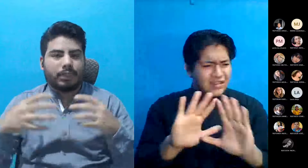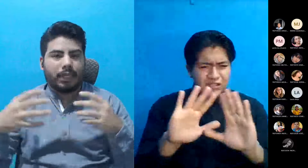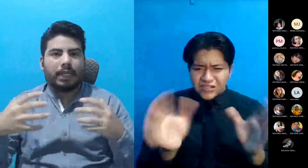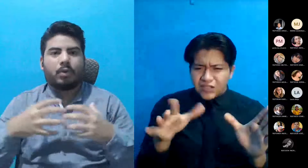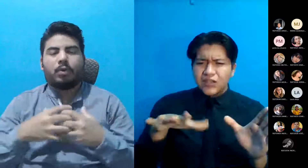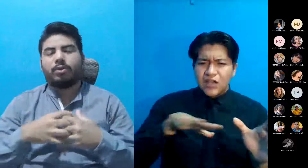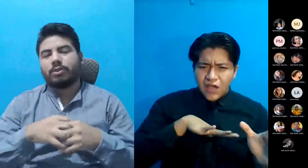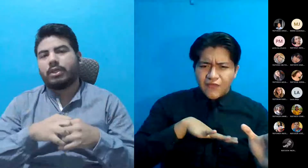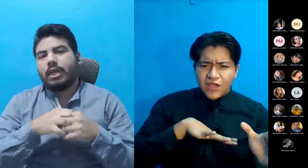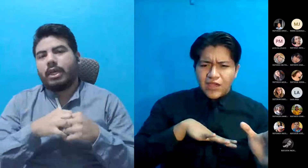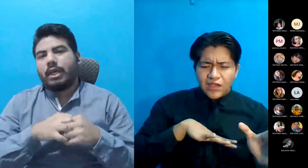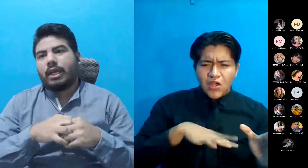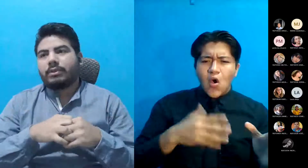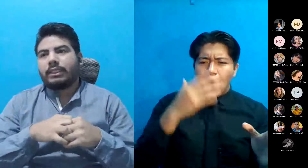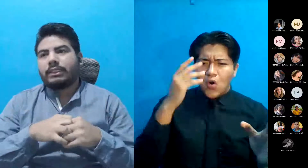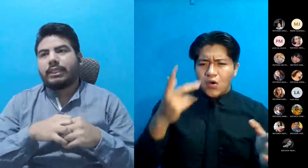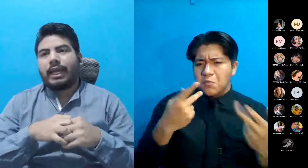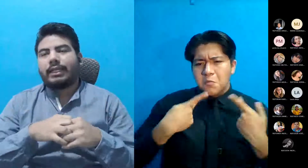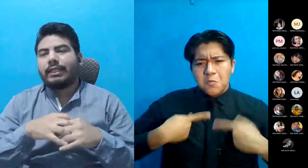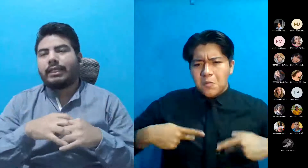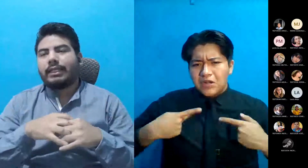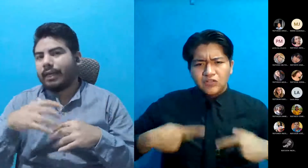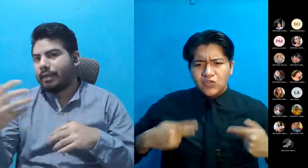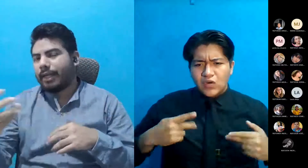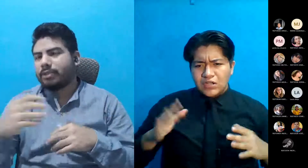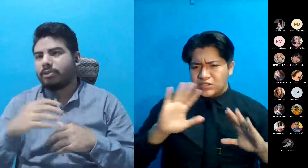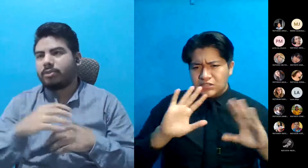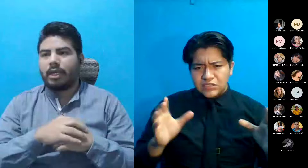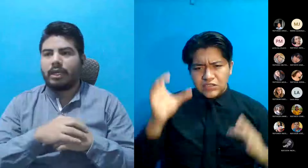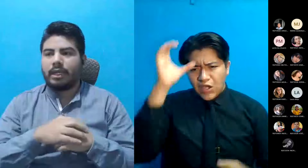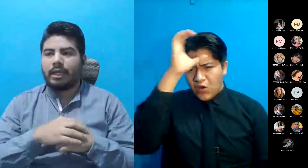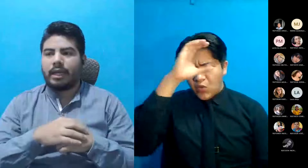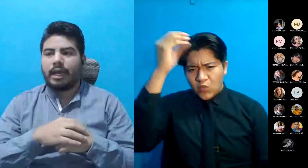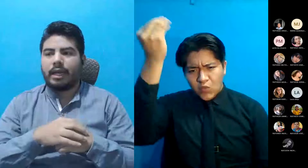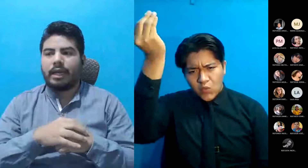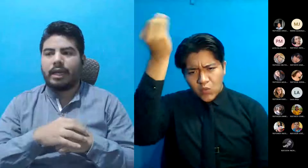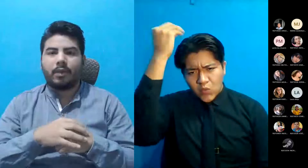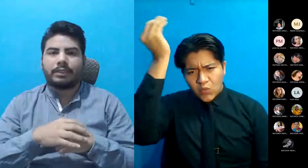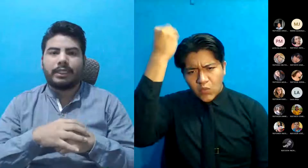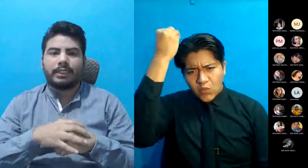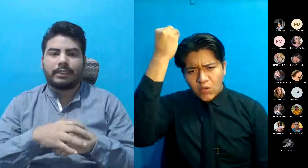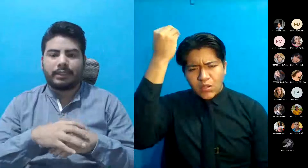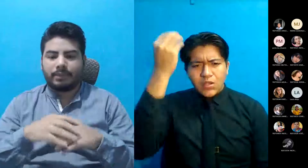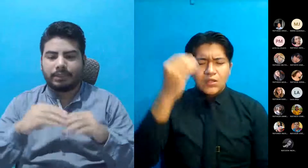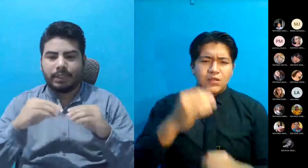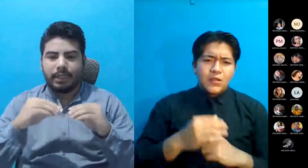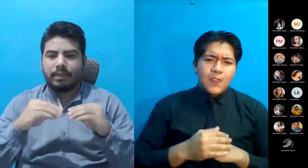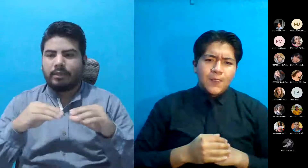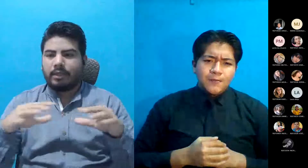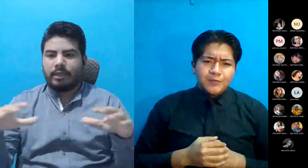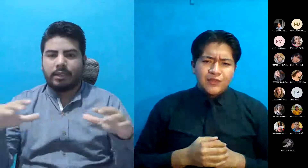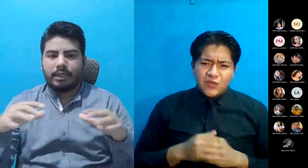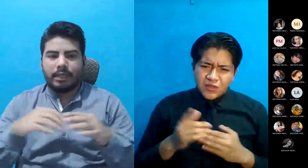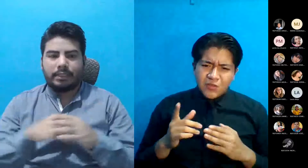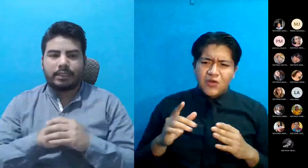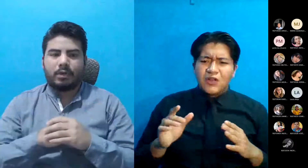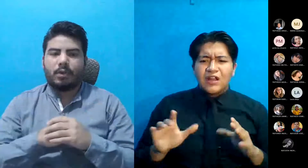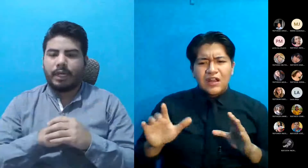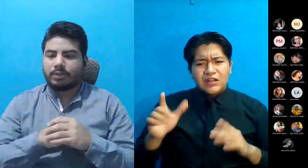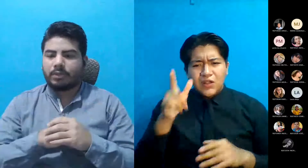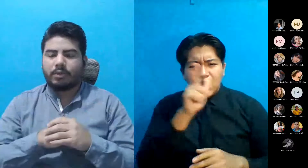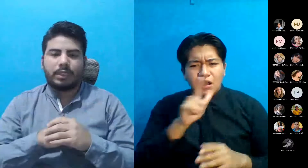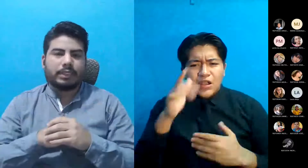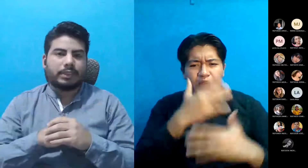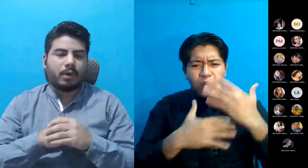eran hombres cultos. Entonces, al quitar la lengua de señas a través de